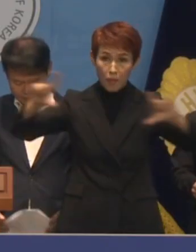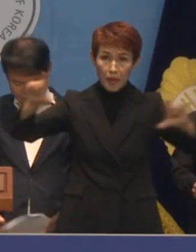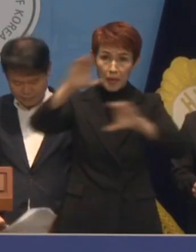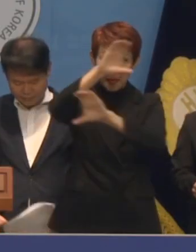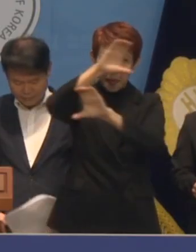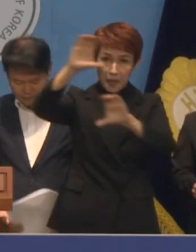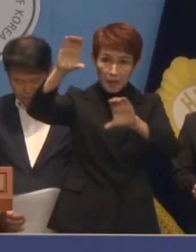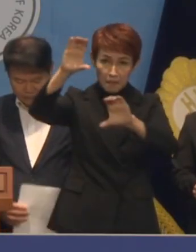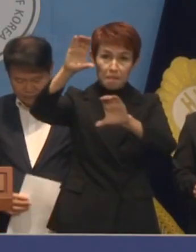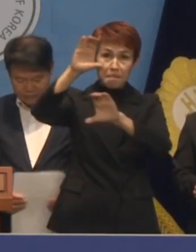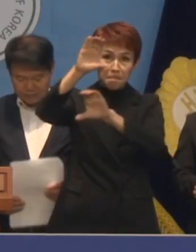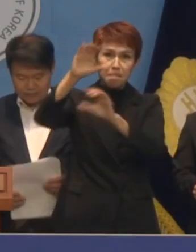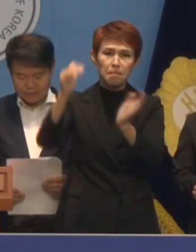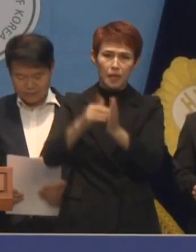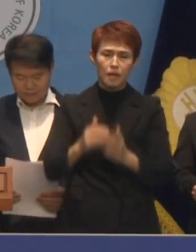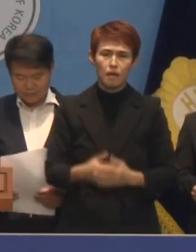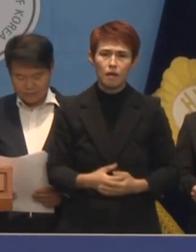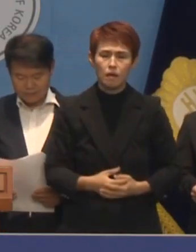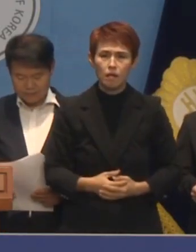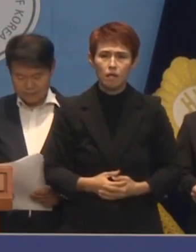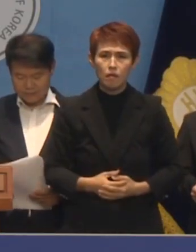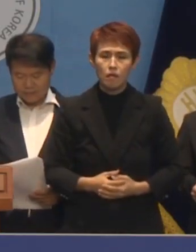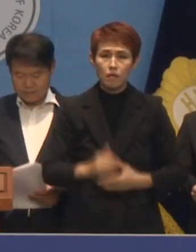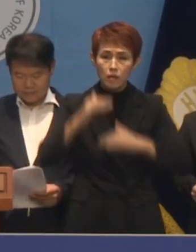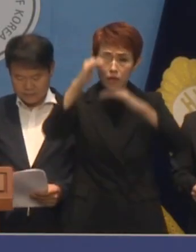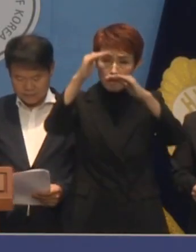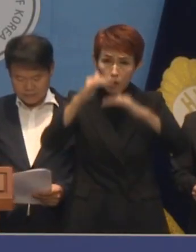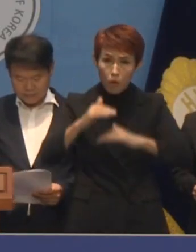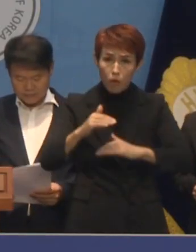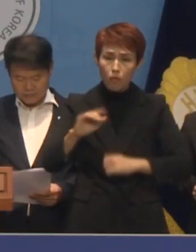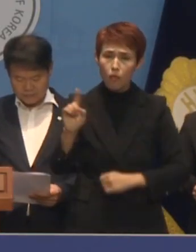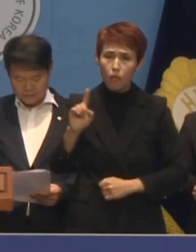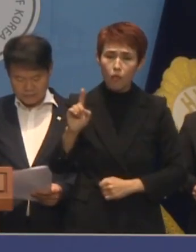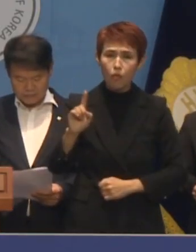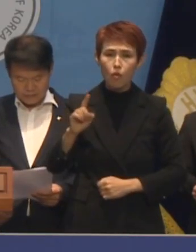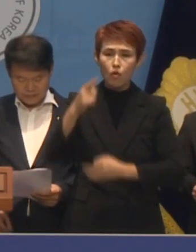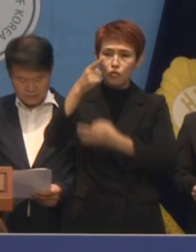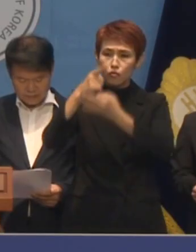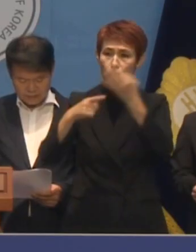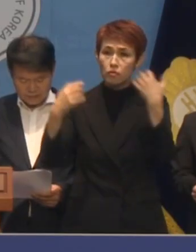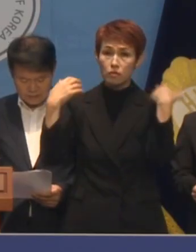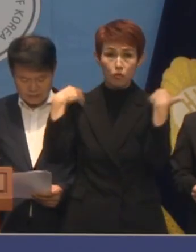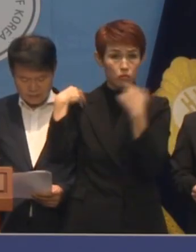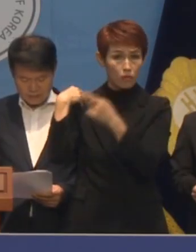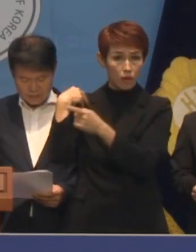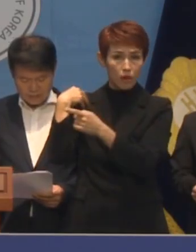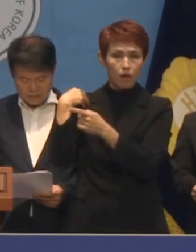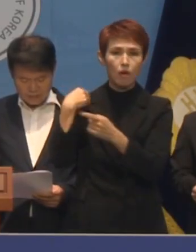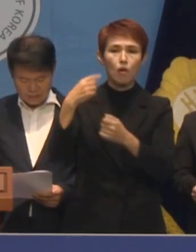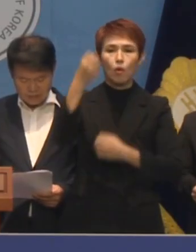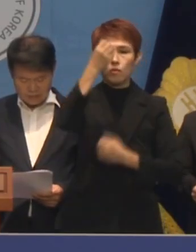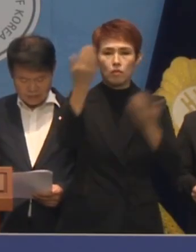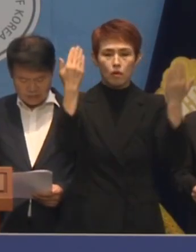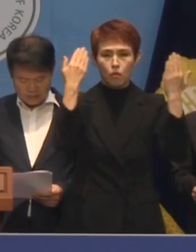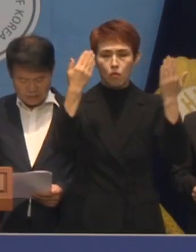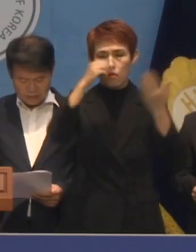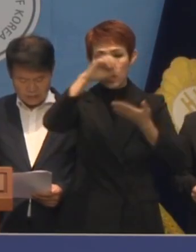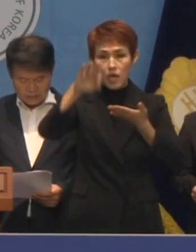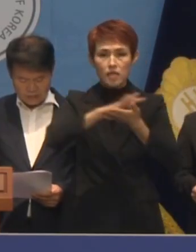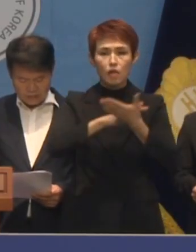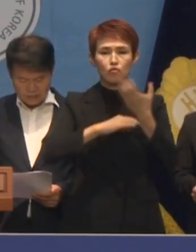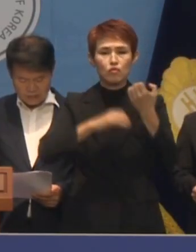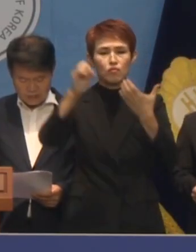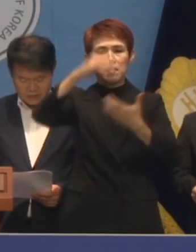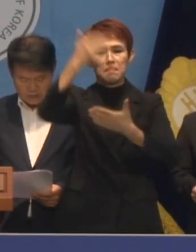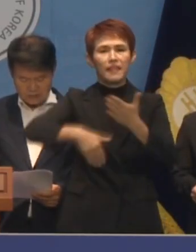나란히 붙여놓고 있습니다. 이 문구를 보면 윤석열 정부가 고교 무상교육 예산을